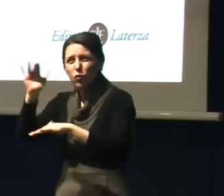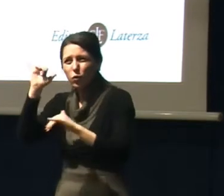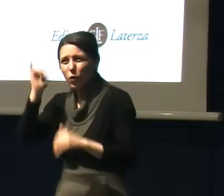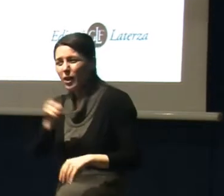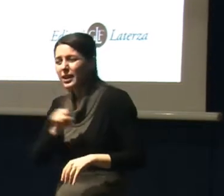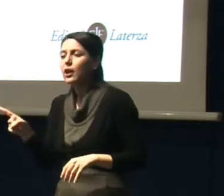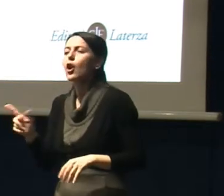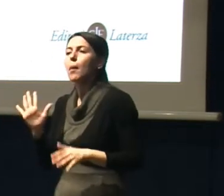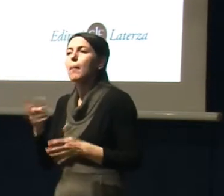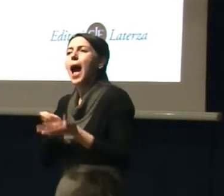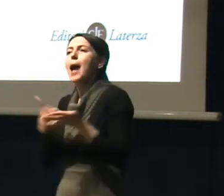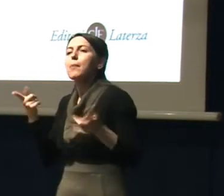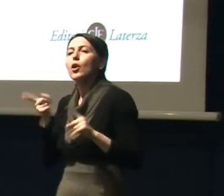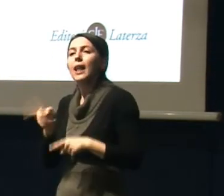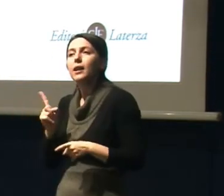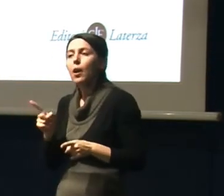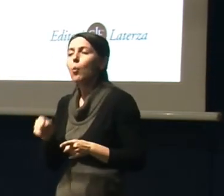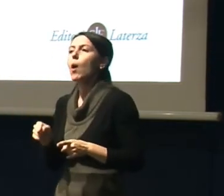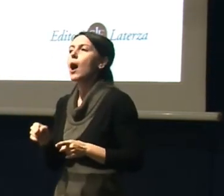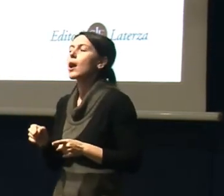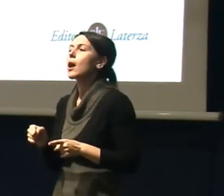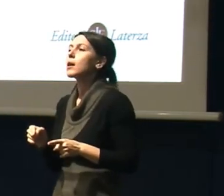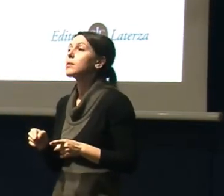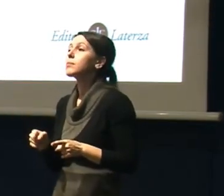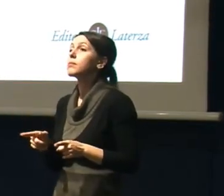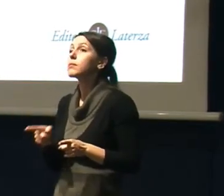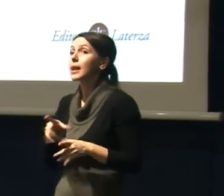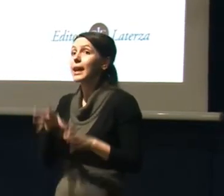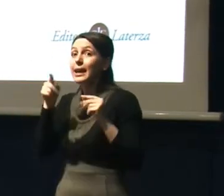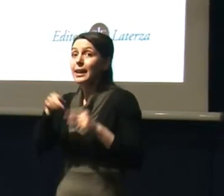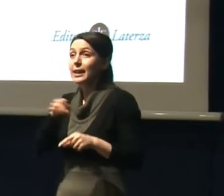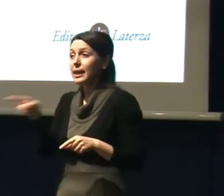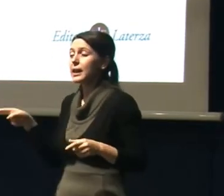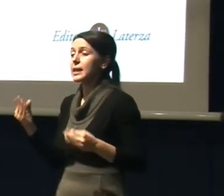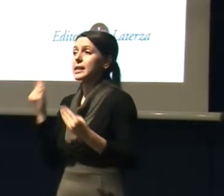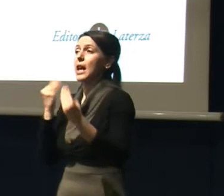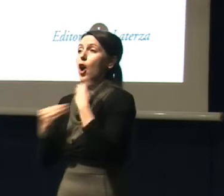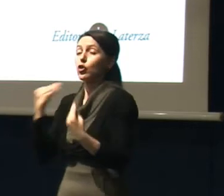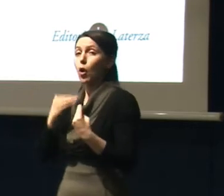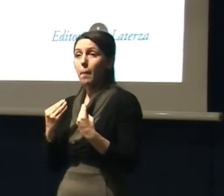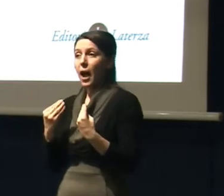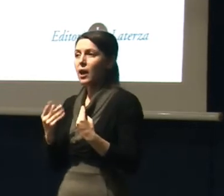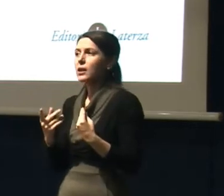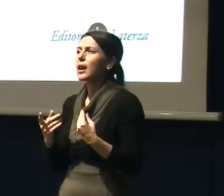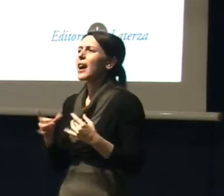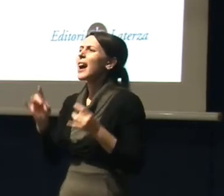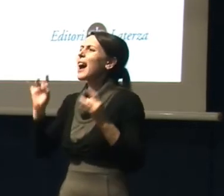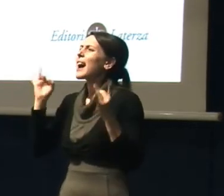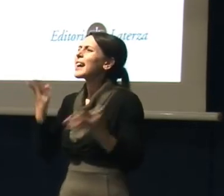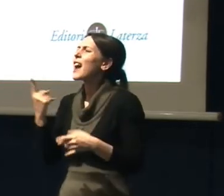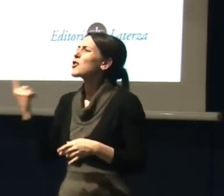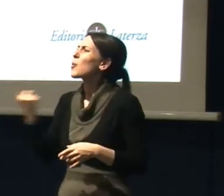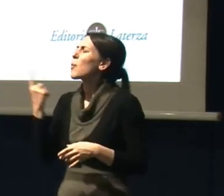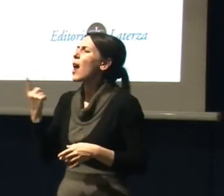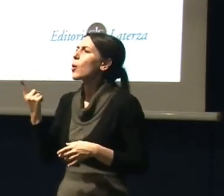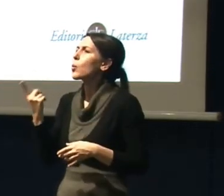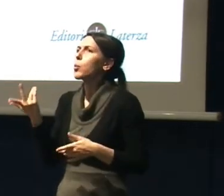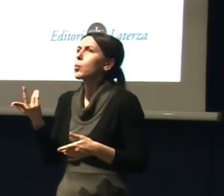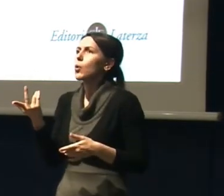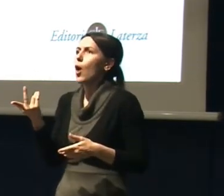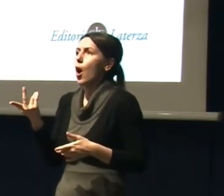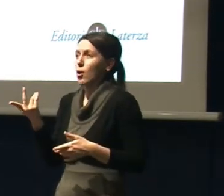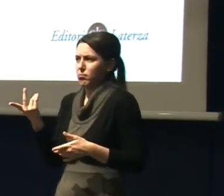che esce fuori dal libro è fatevi delle domande e se qualcuno vi dice qualcosa dovunque